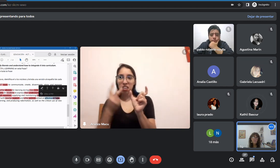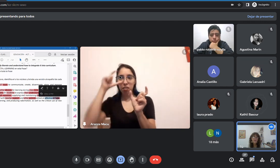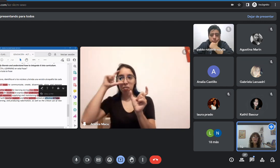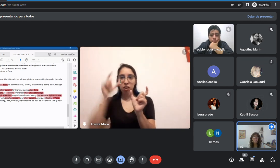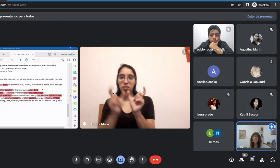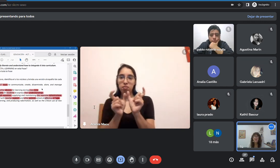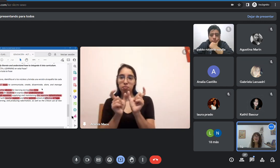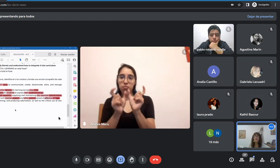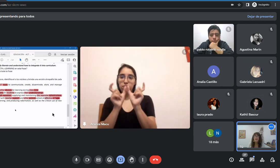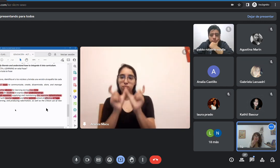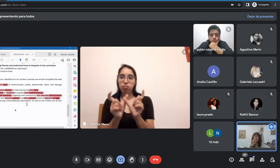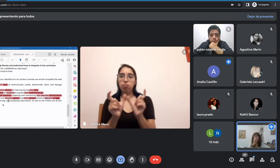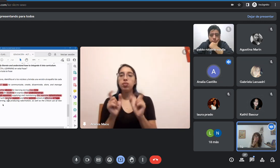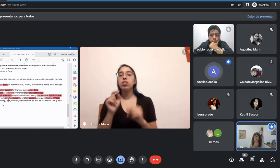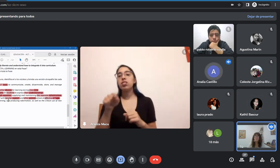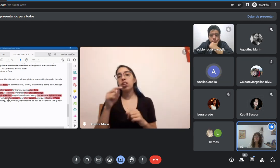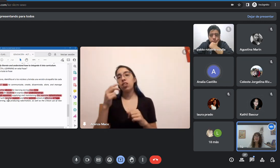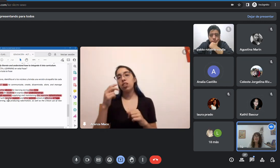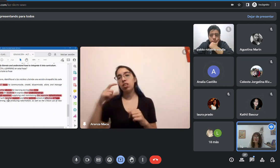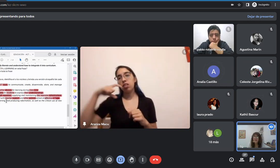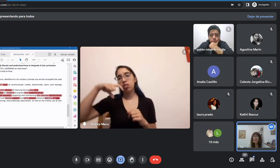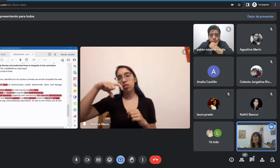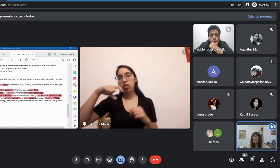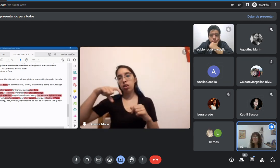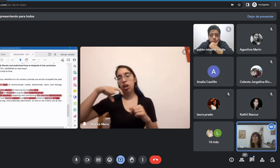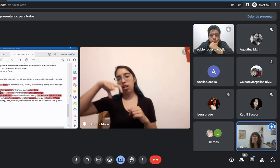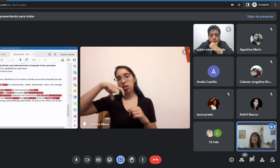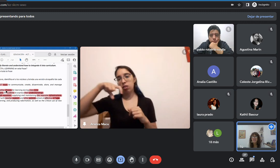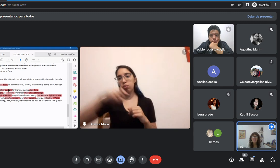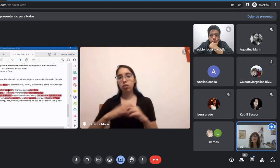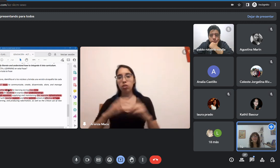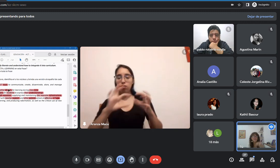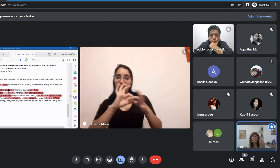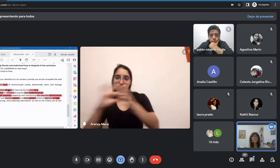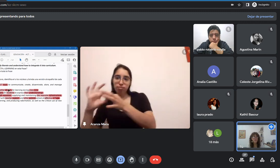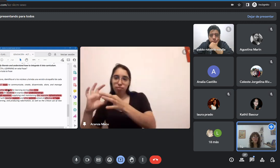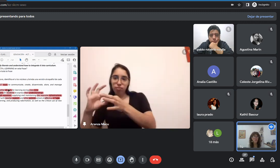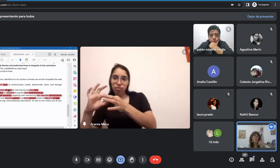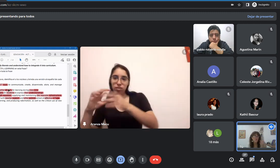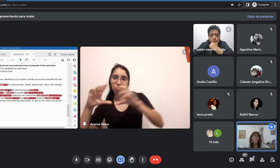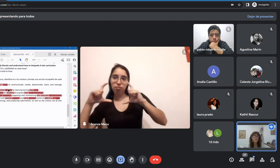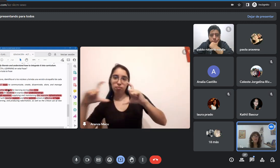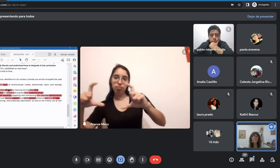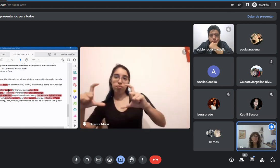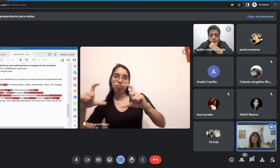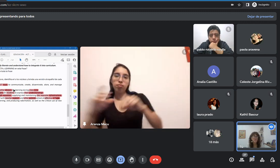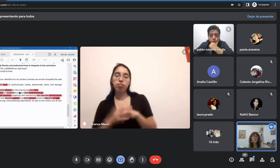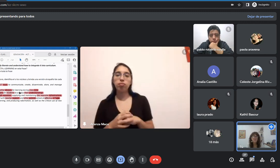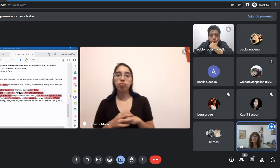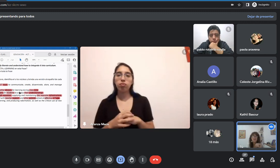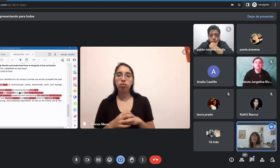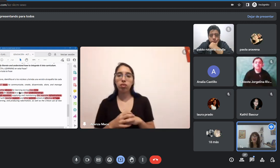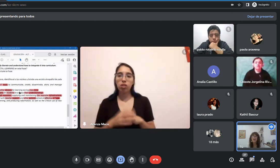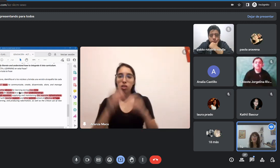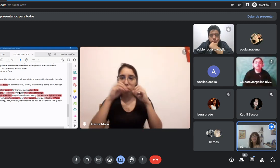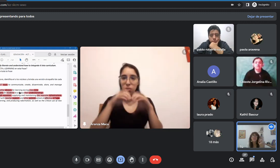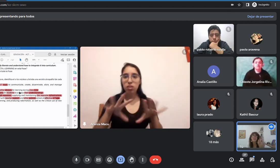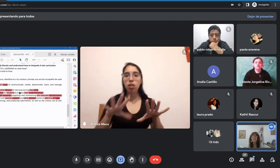Bien. Entonces, ¿cómo queda? Acá cuando tenemos ING al inicio, cuando está enumerando, eso va